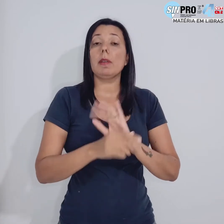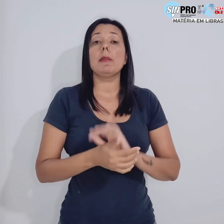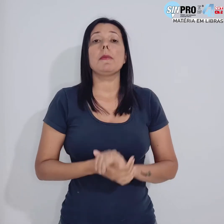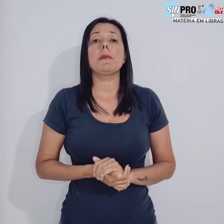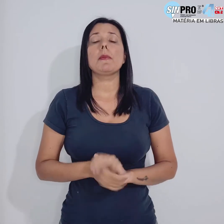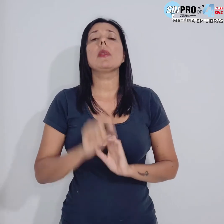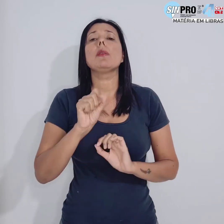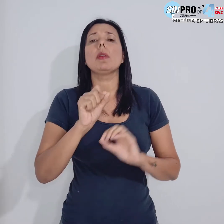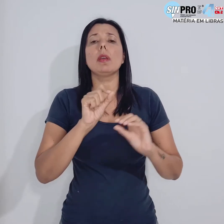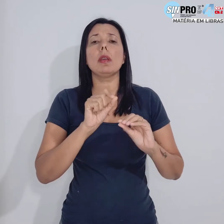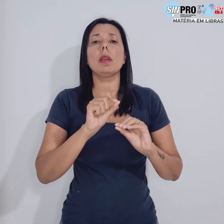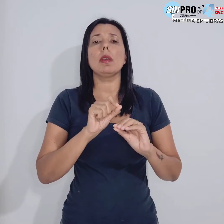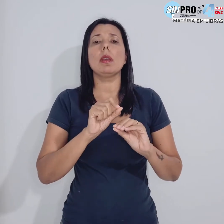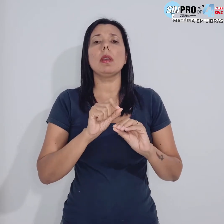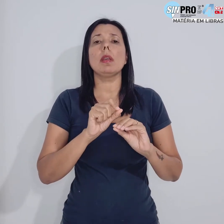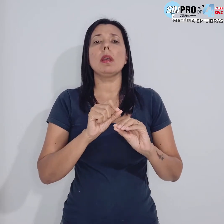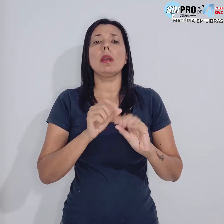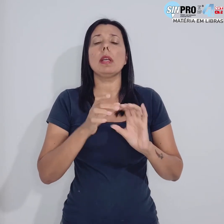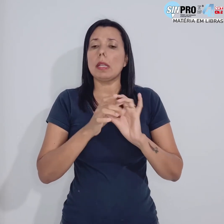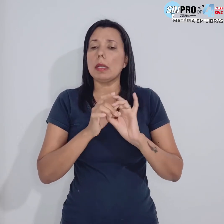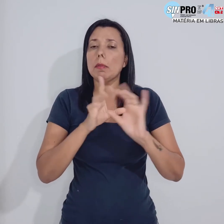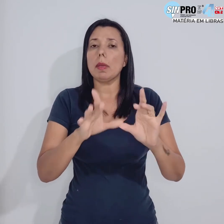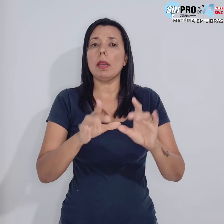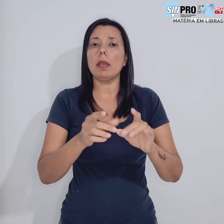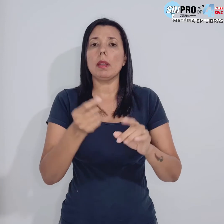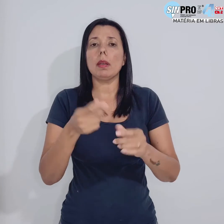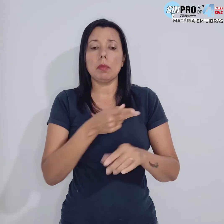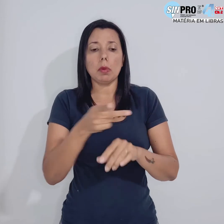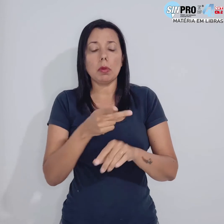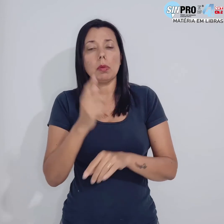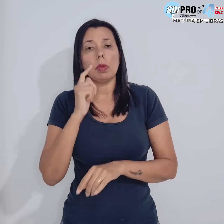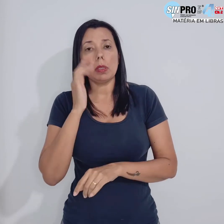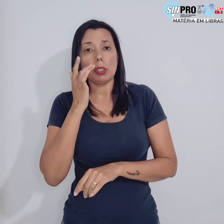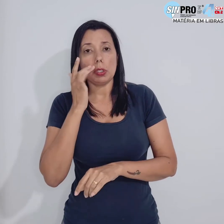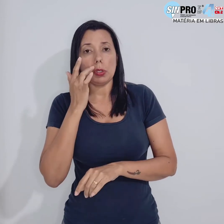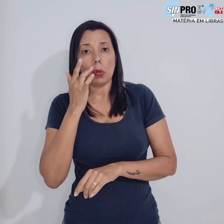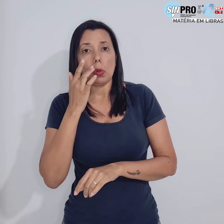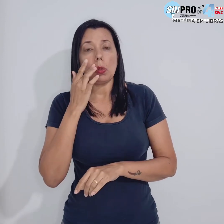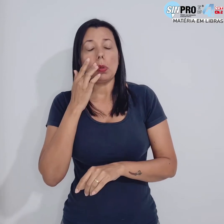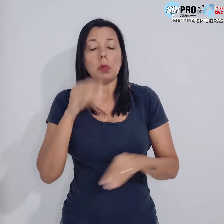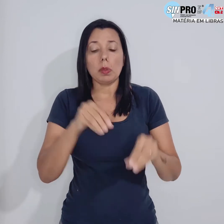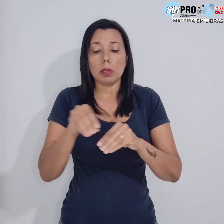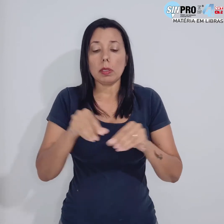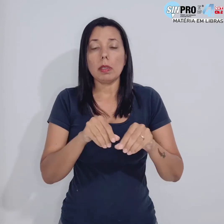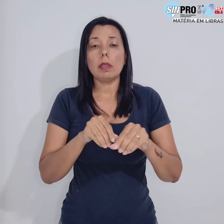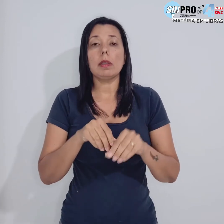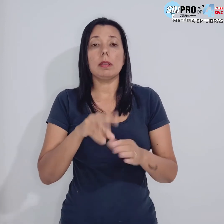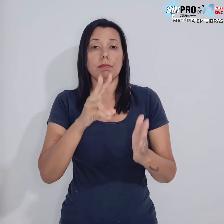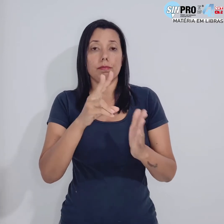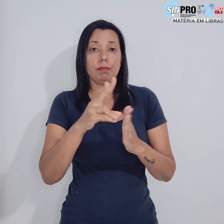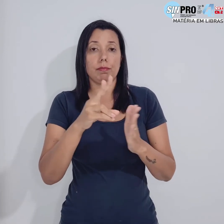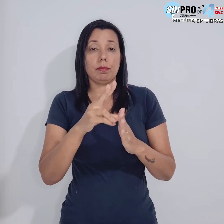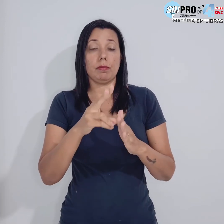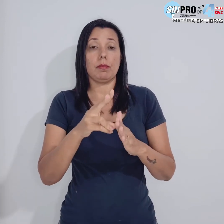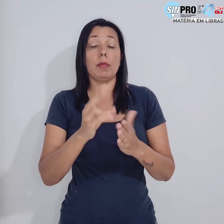de perto a situação da pandemia entre os povos. Para oficializar o saqueio e passar a